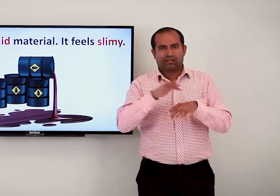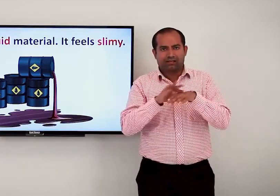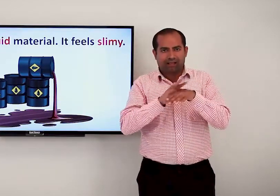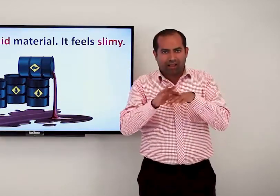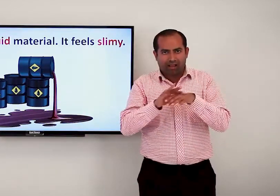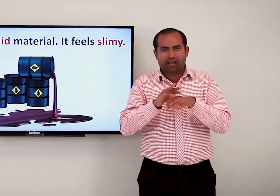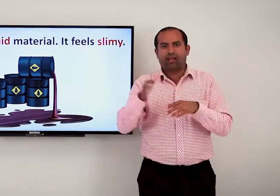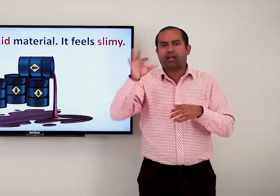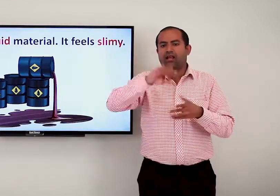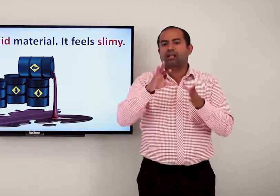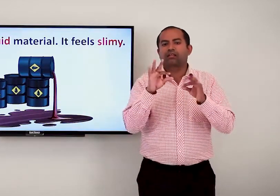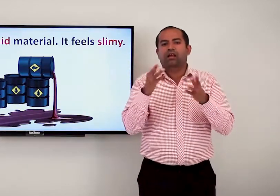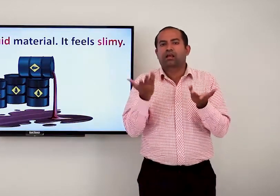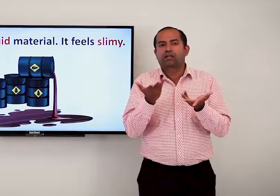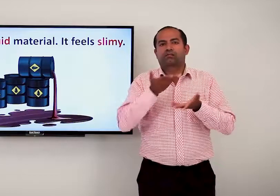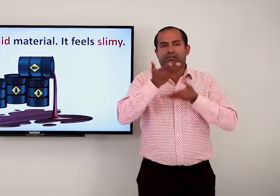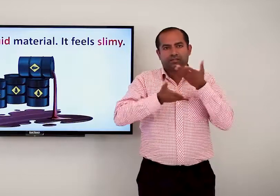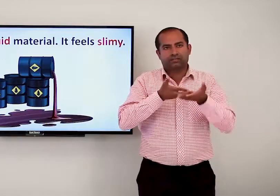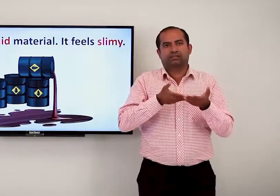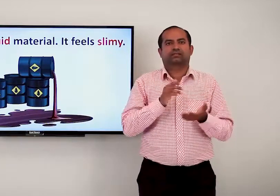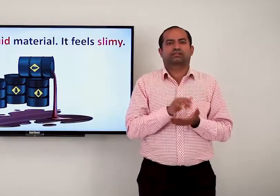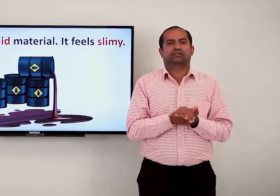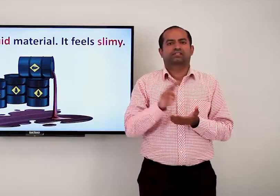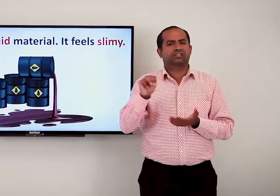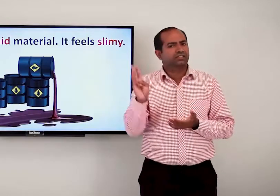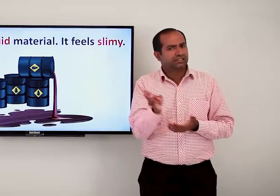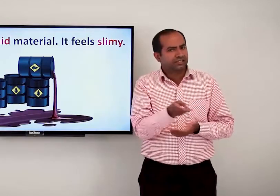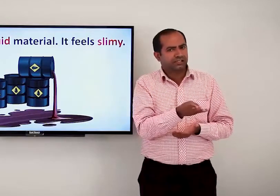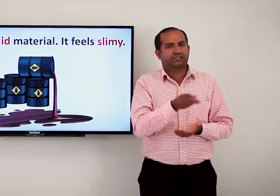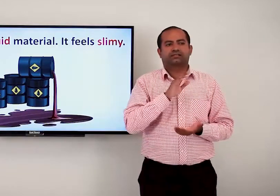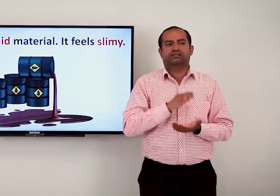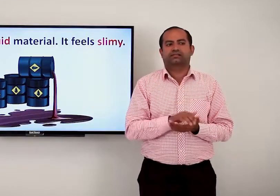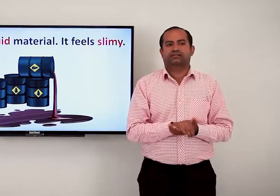اب میں آپ کو اس سے متعلق بتاؤں گا۔